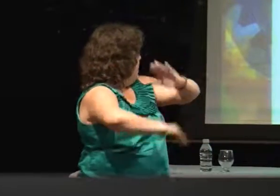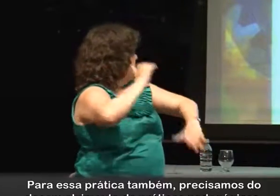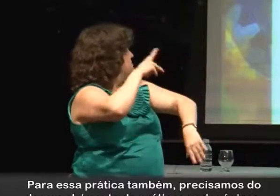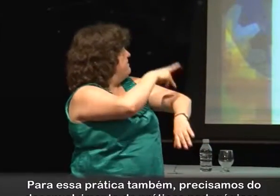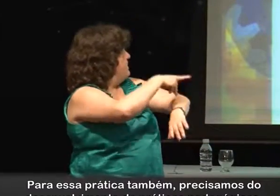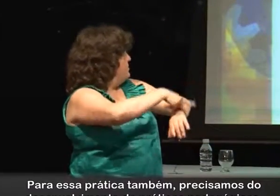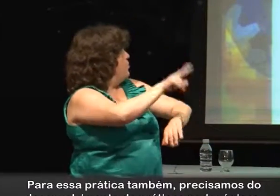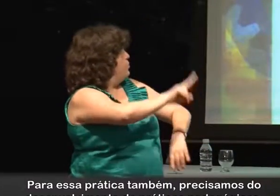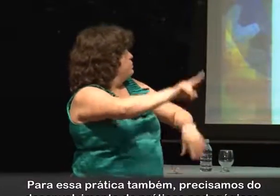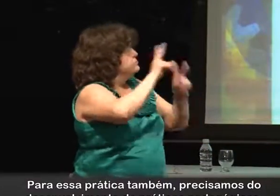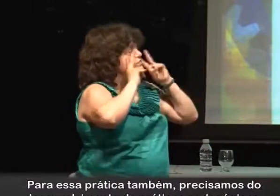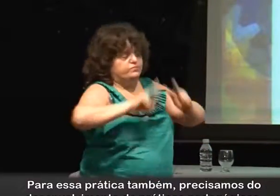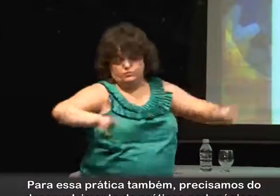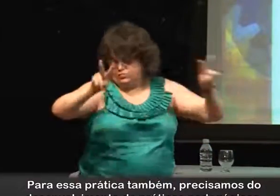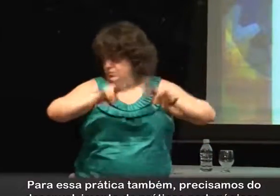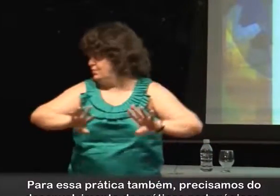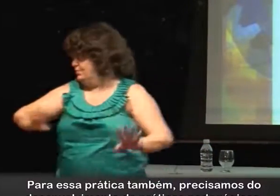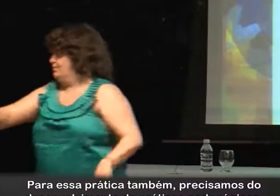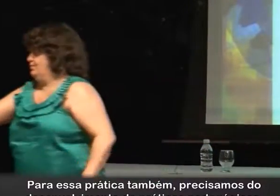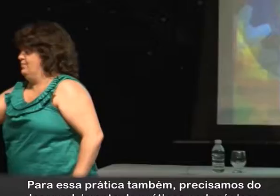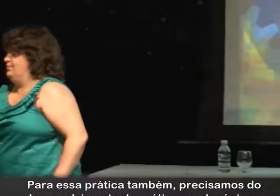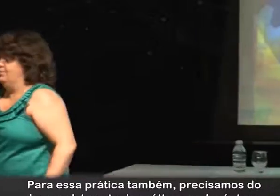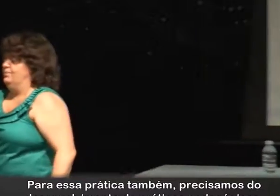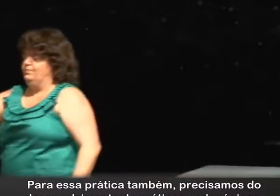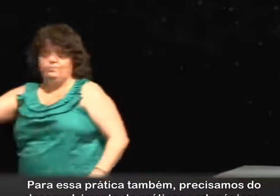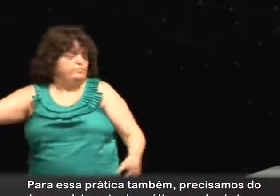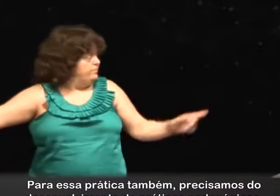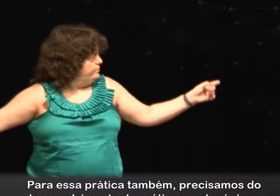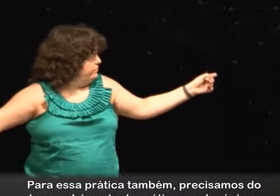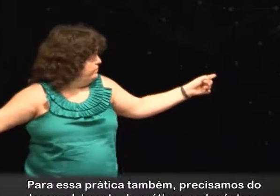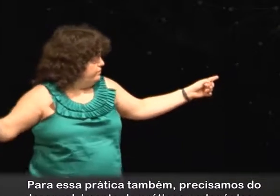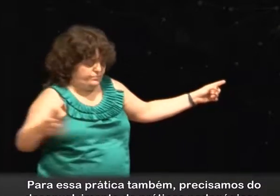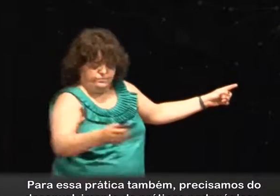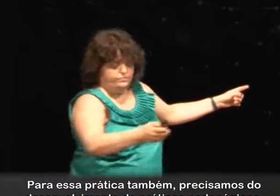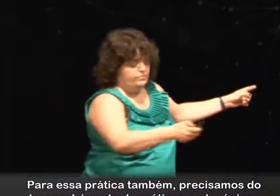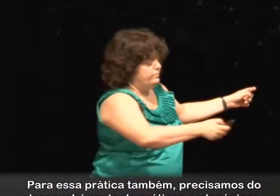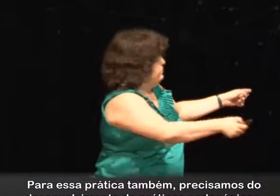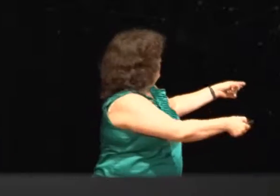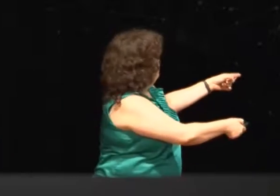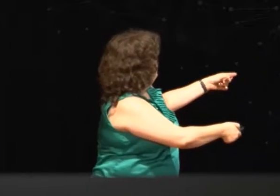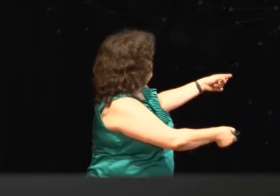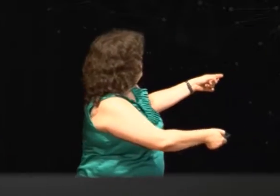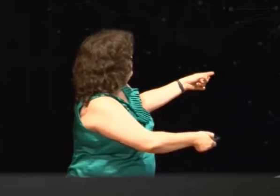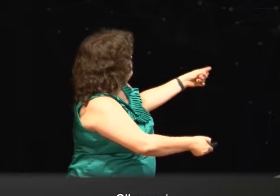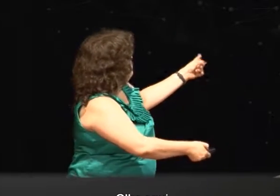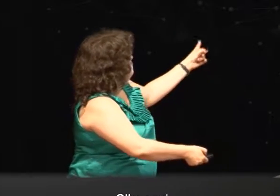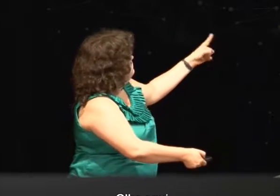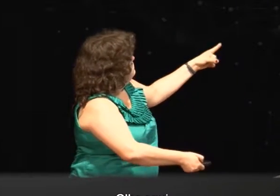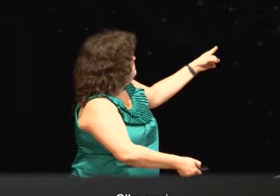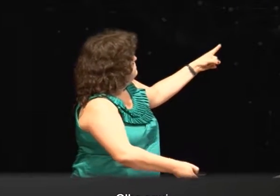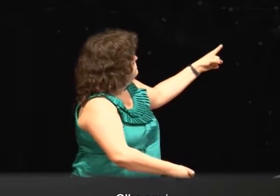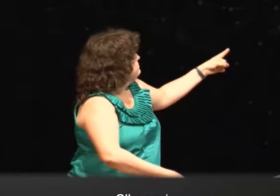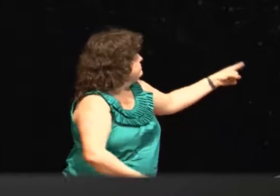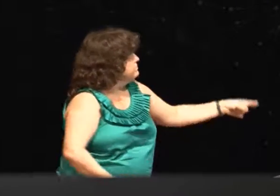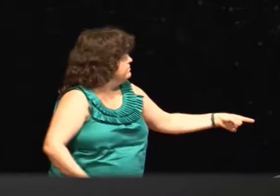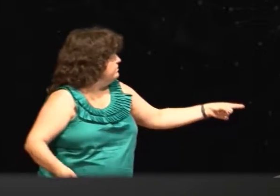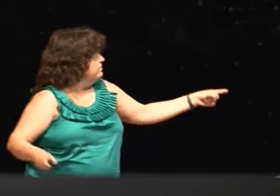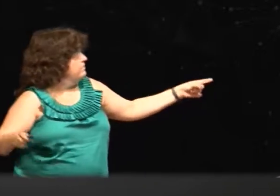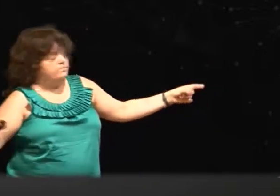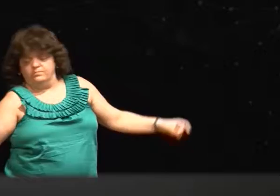Para essa prática também, precisamos do desenvolvimento de práticas pedagógicas. Olha aqui, ó.